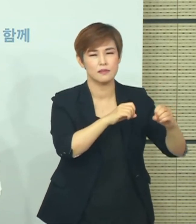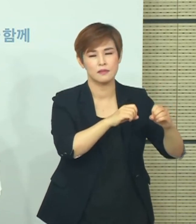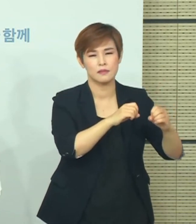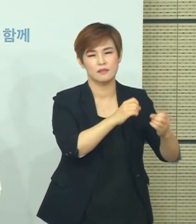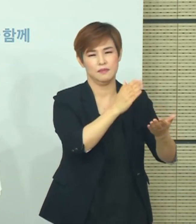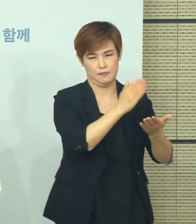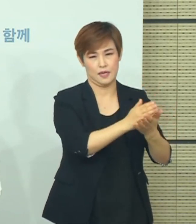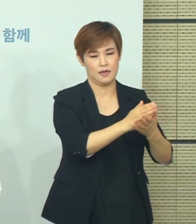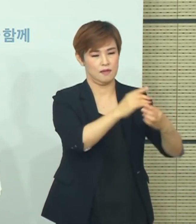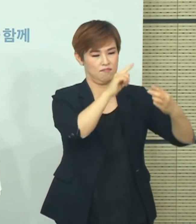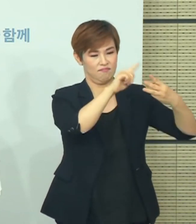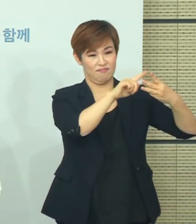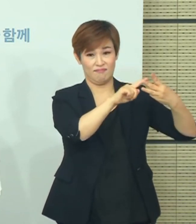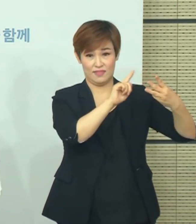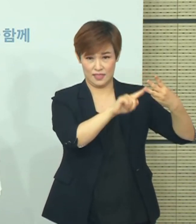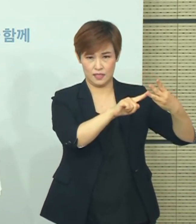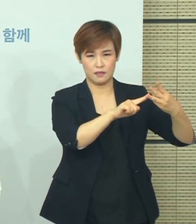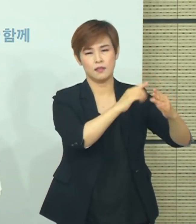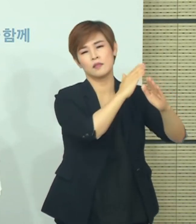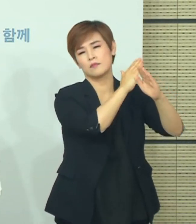자제하기,